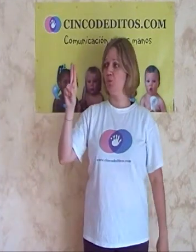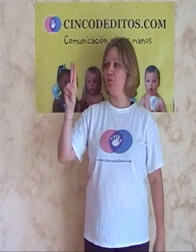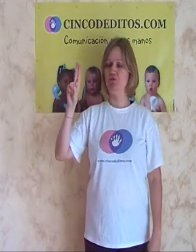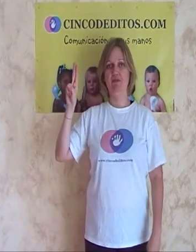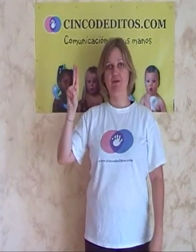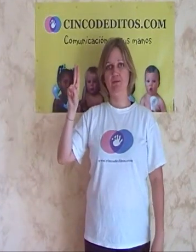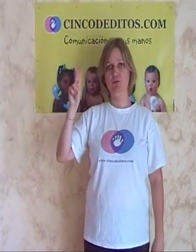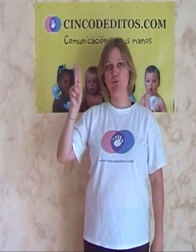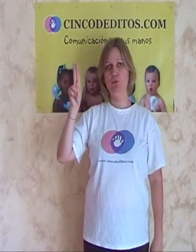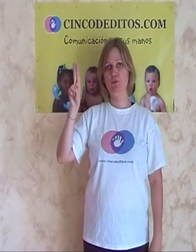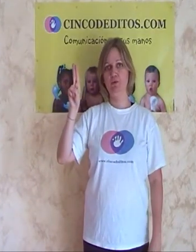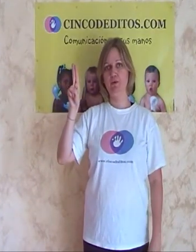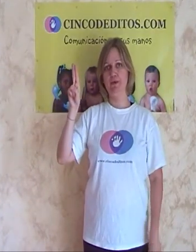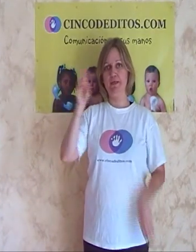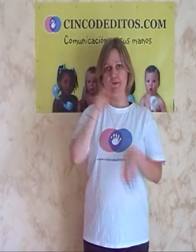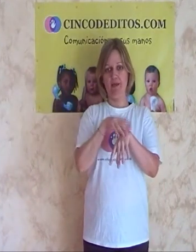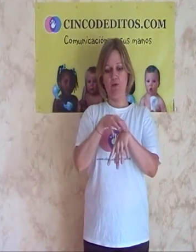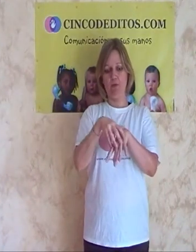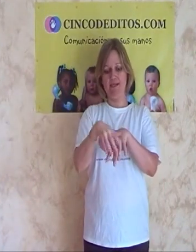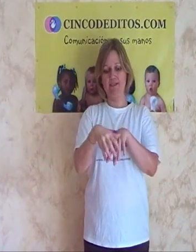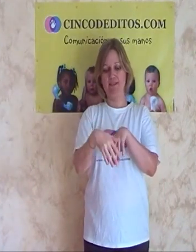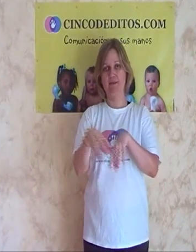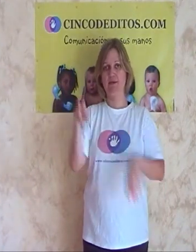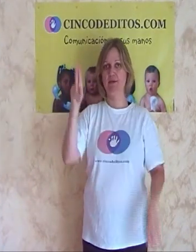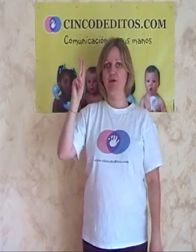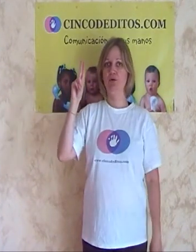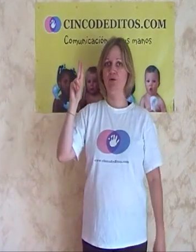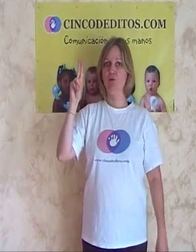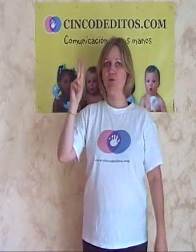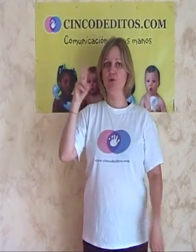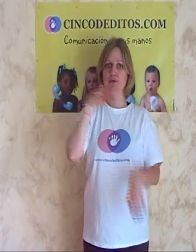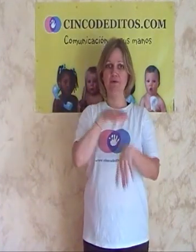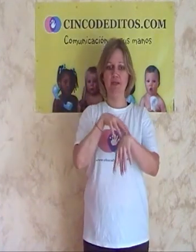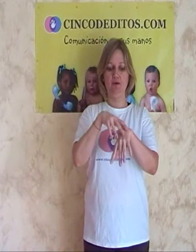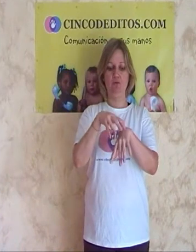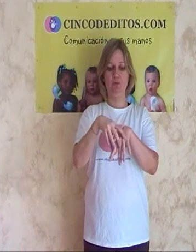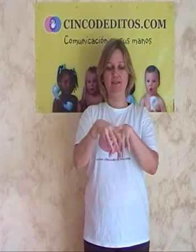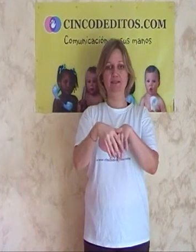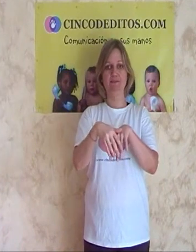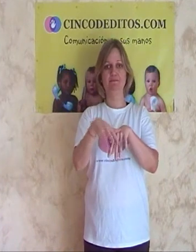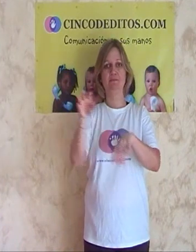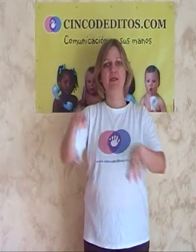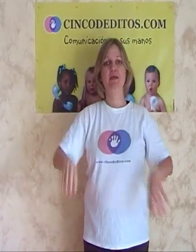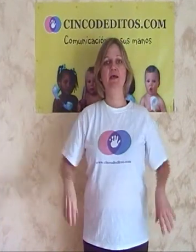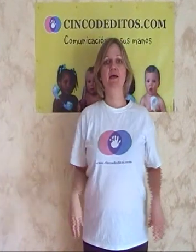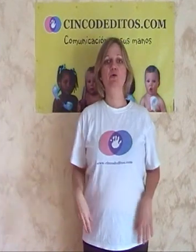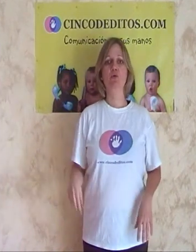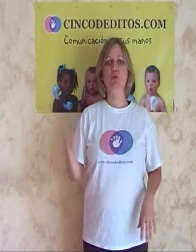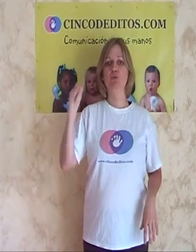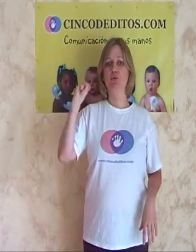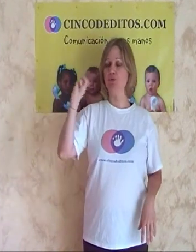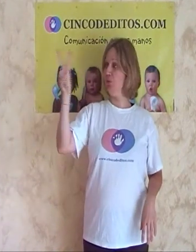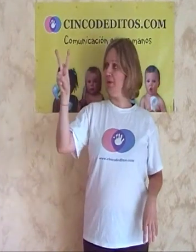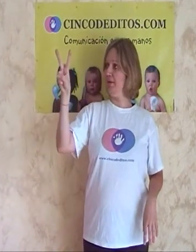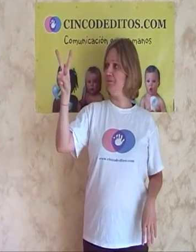U. Muy fácil. U de uvas. U de uvas. U de